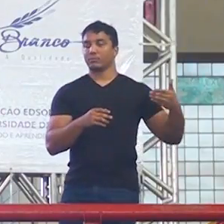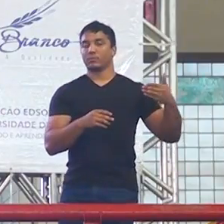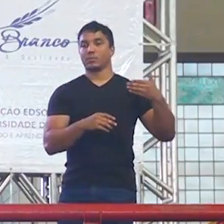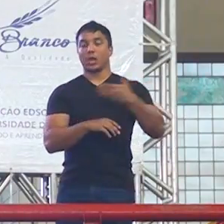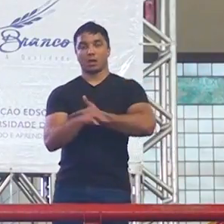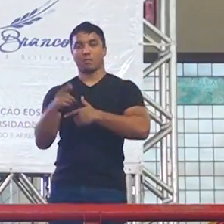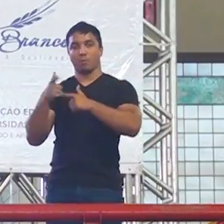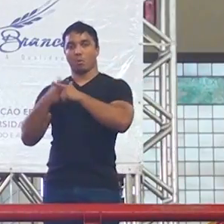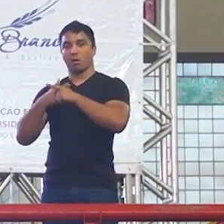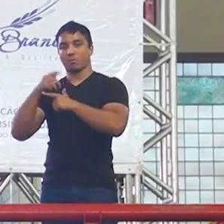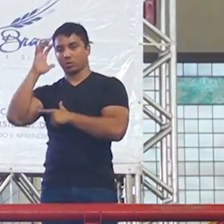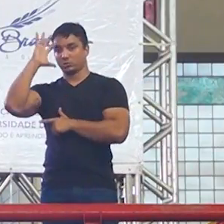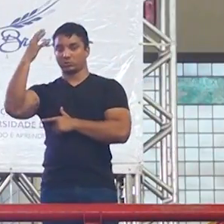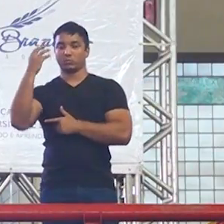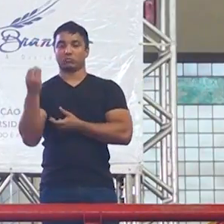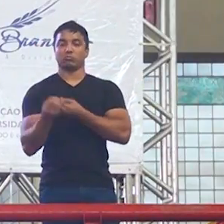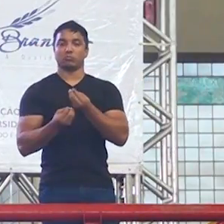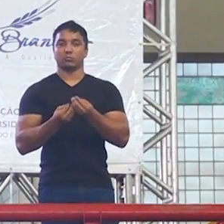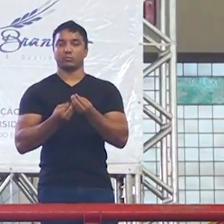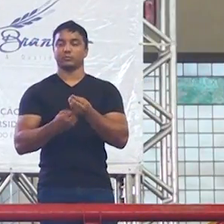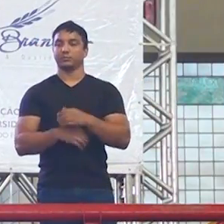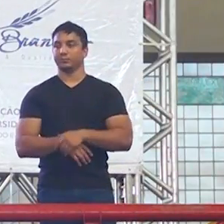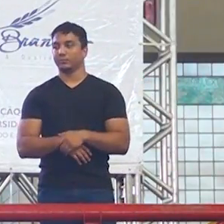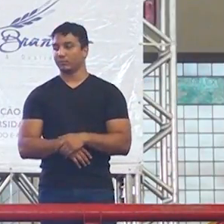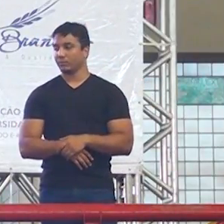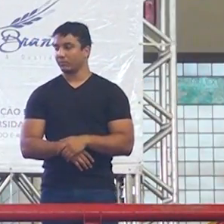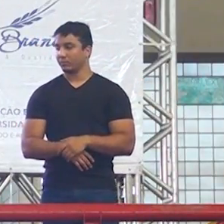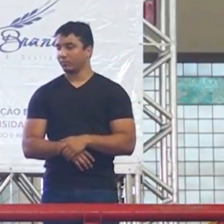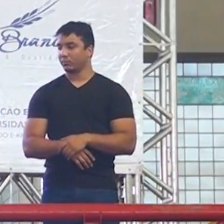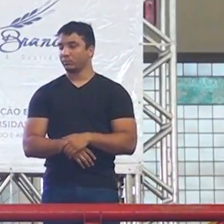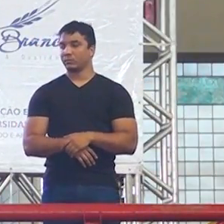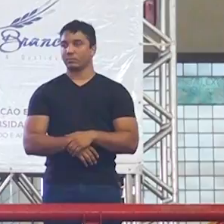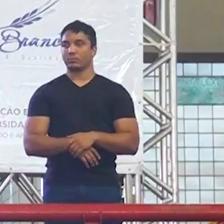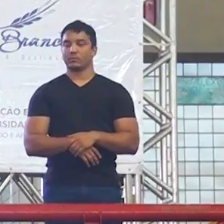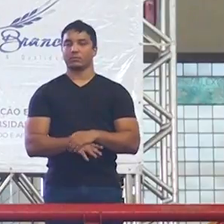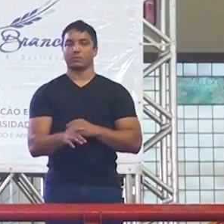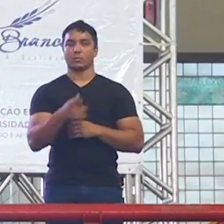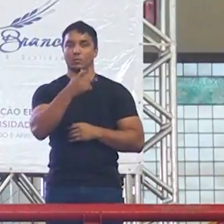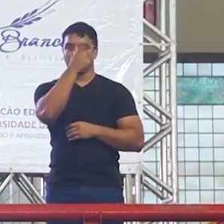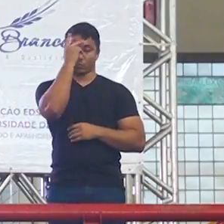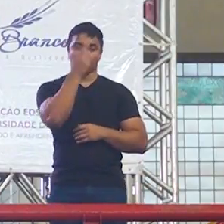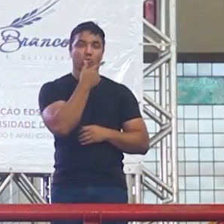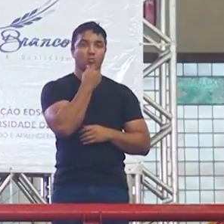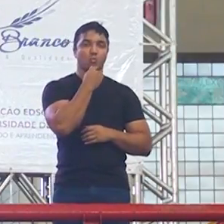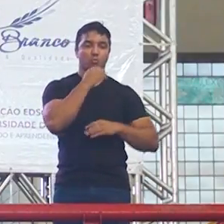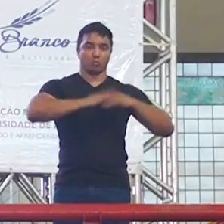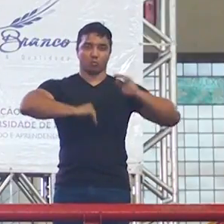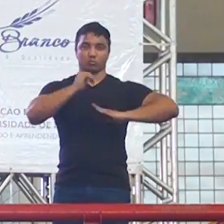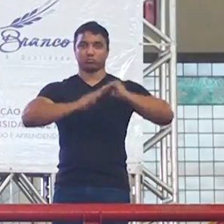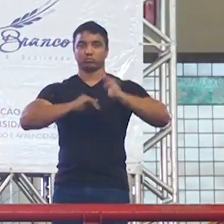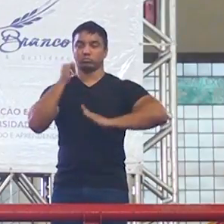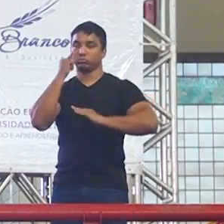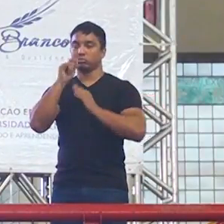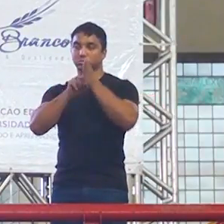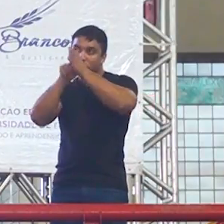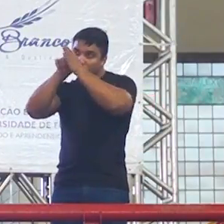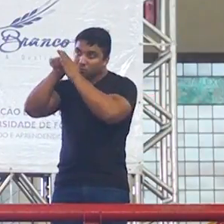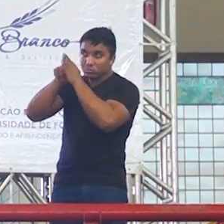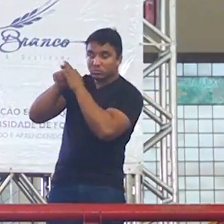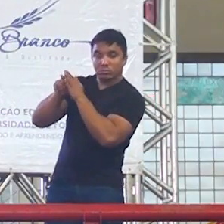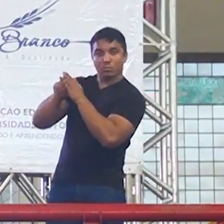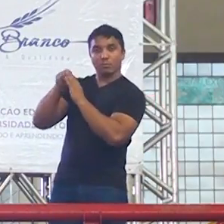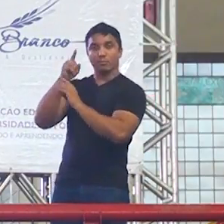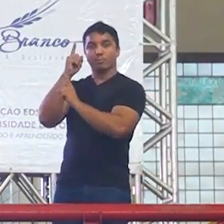o problema. Cadê? Chamado para sanar o defeito, um eletricista, ao examinar o circuito